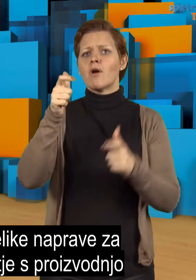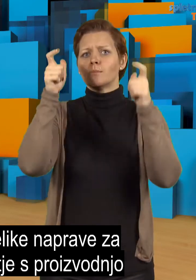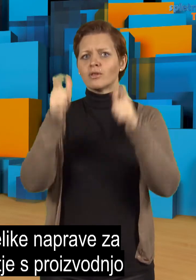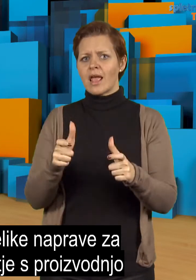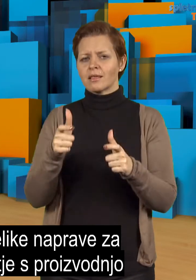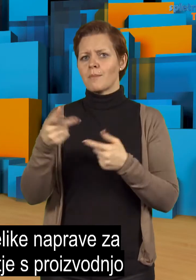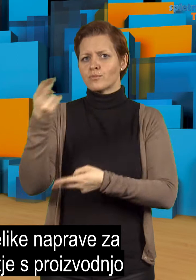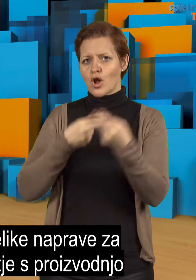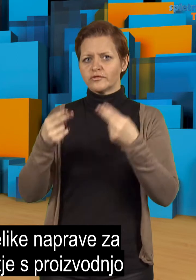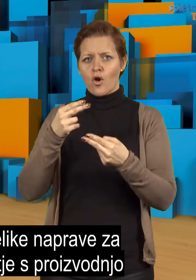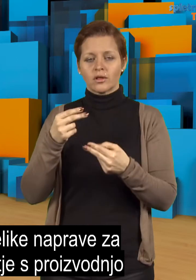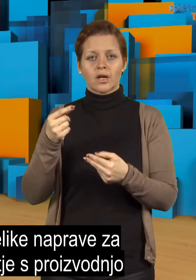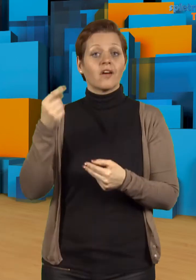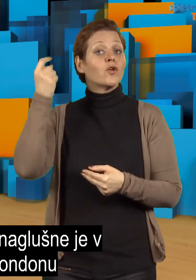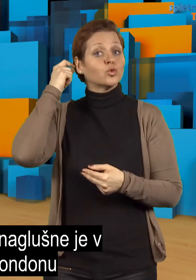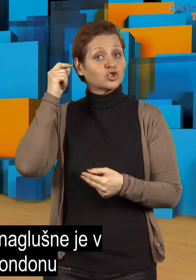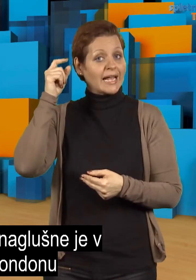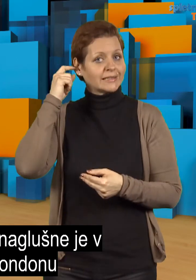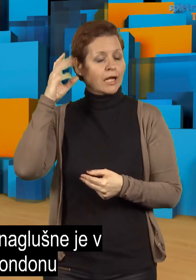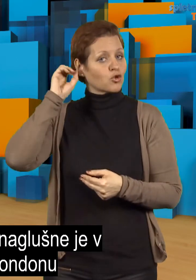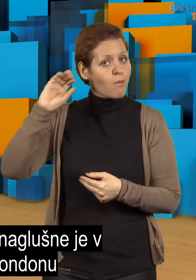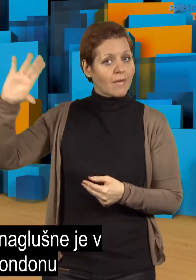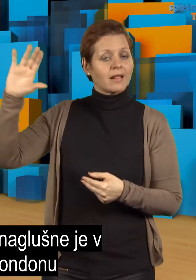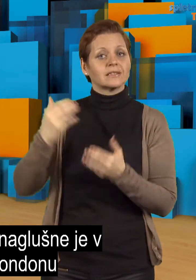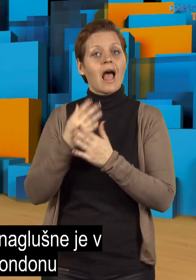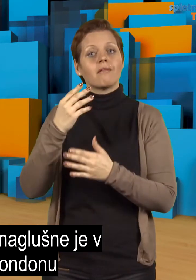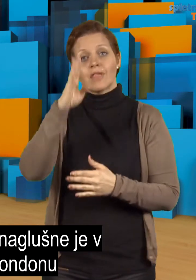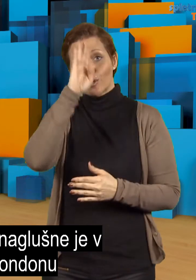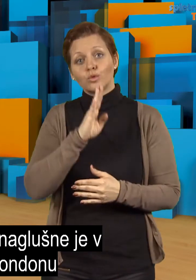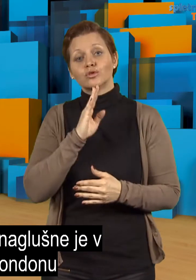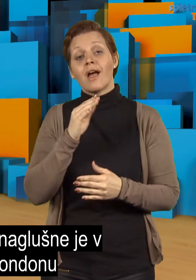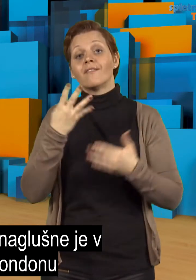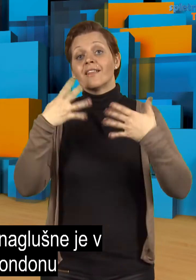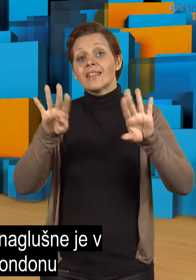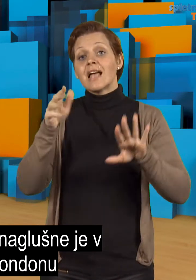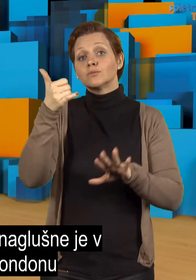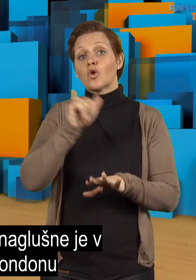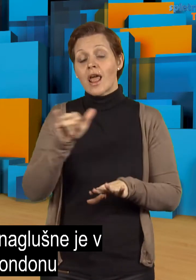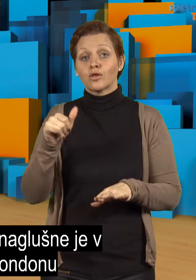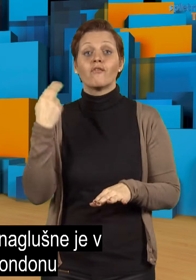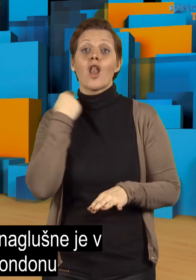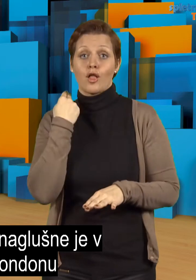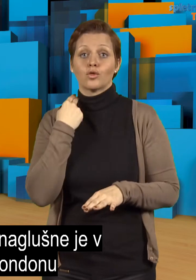Prvo podjetje s proizvodnjo vušesnih trobent za naglušne je v 19. stoletju v Londonu ustanovil Frederick